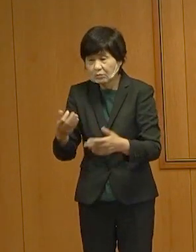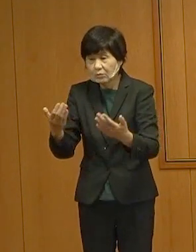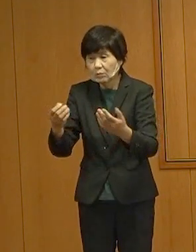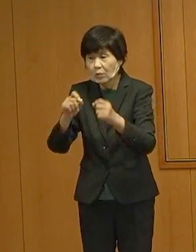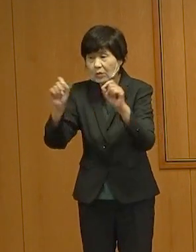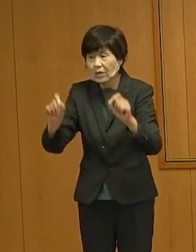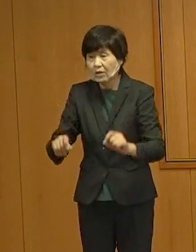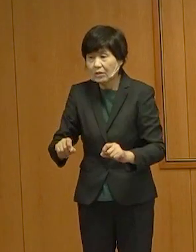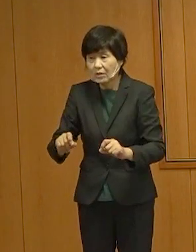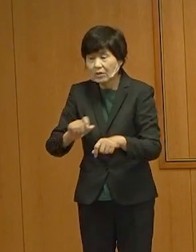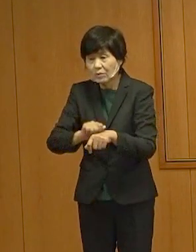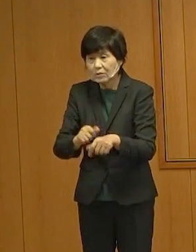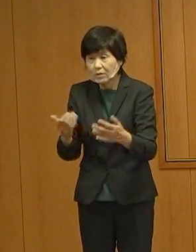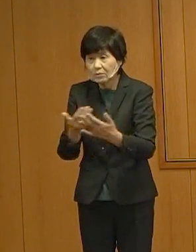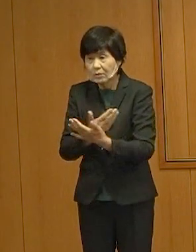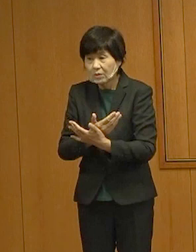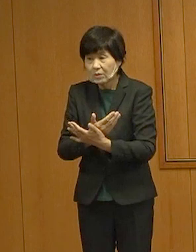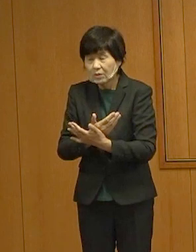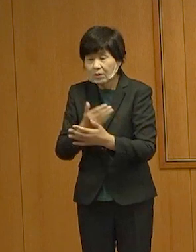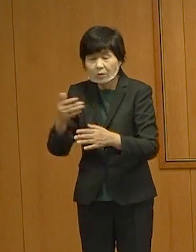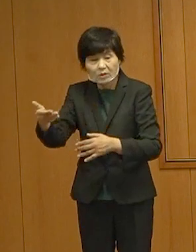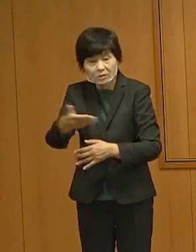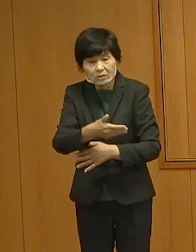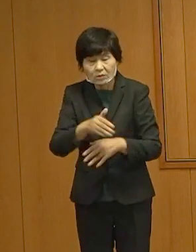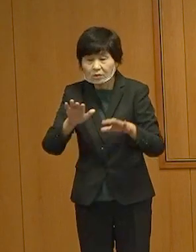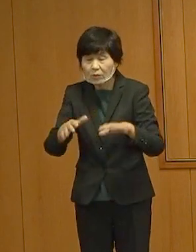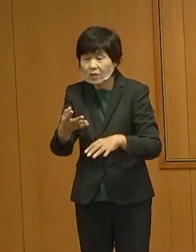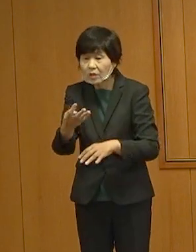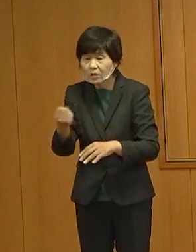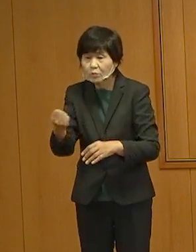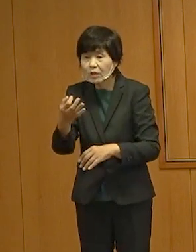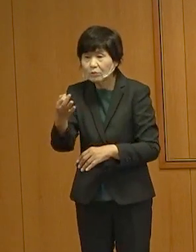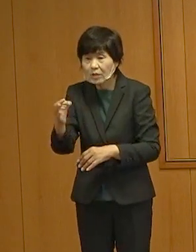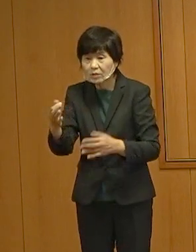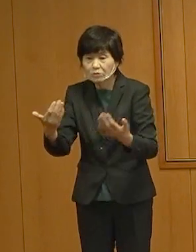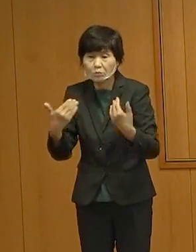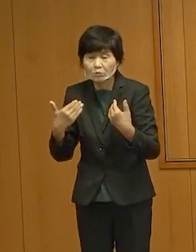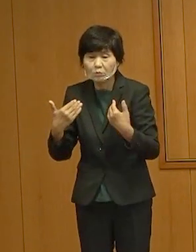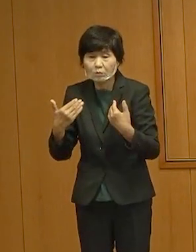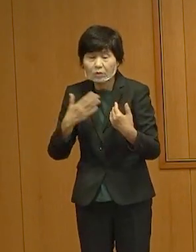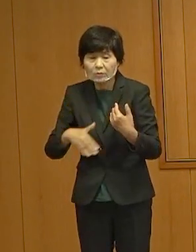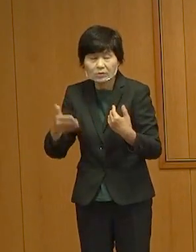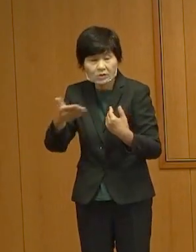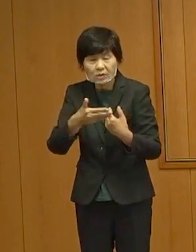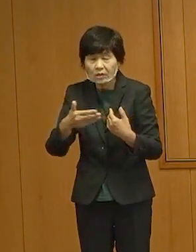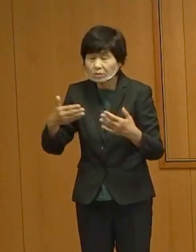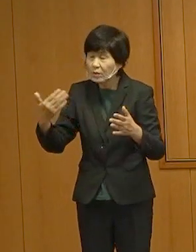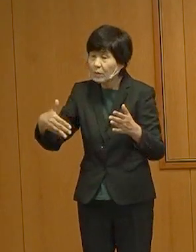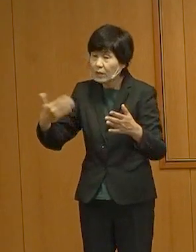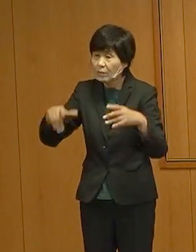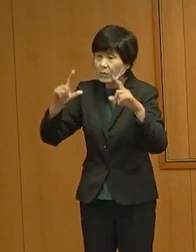と思います。 なんかいくらぐらいかかるとかって今。 いやいや、それはまだありません。 ありがとうございます。